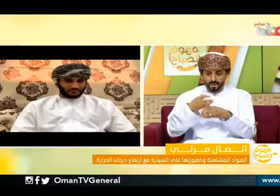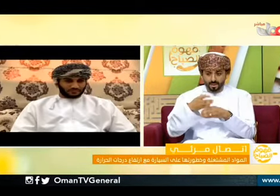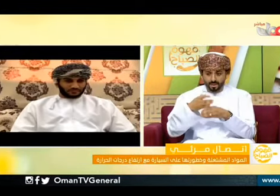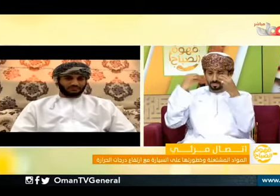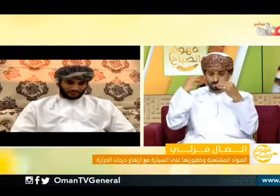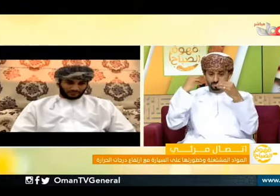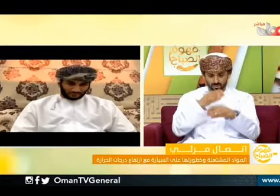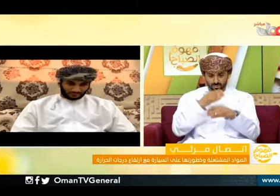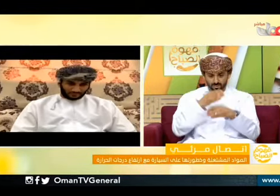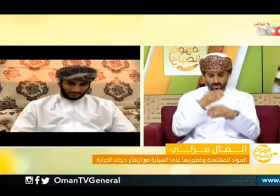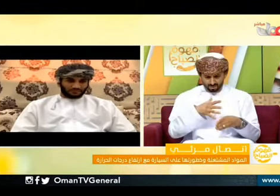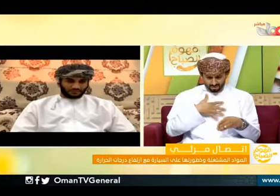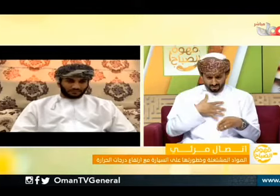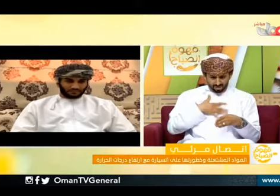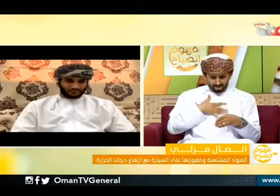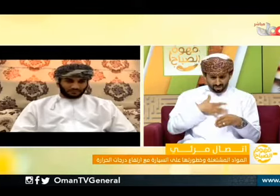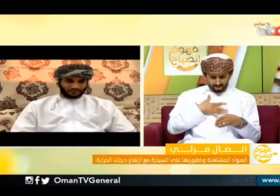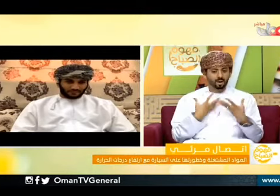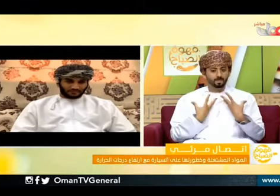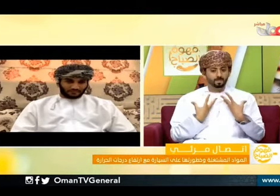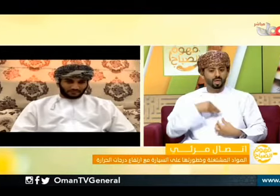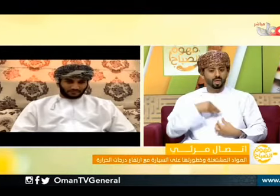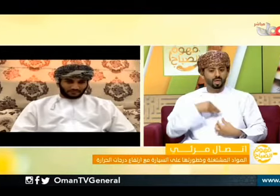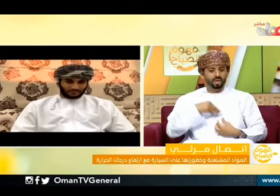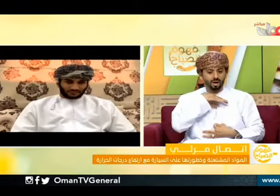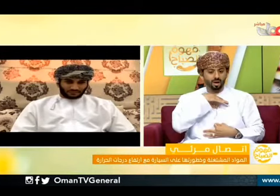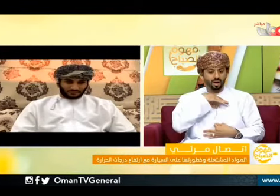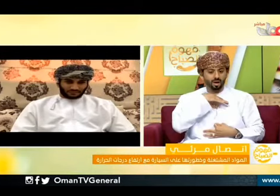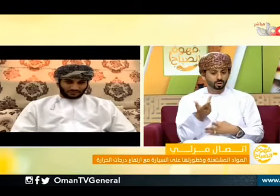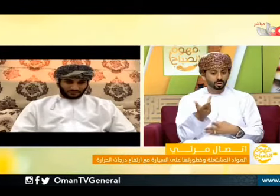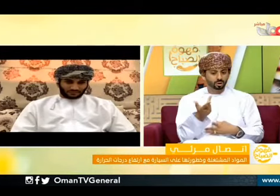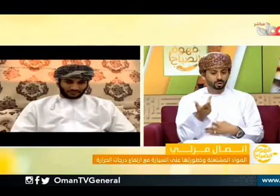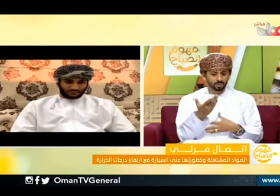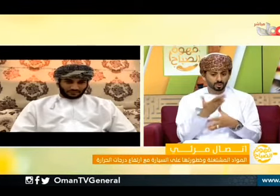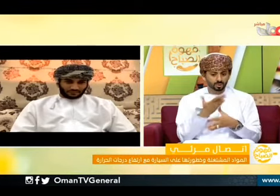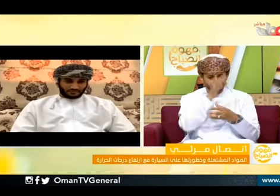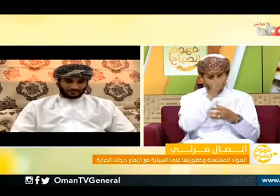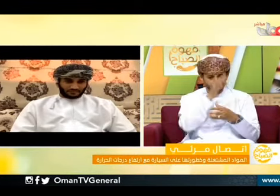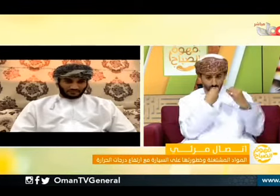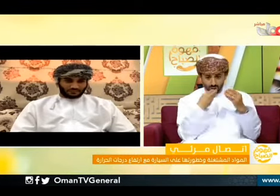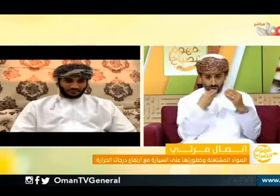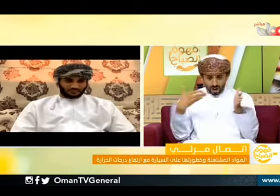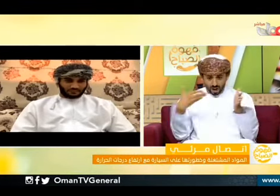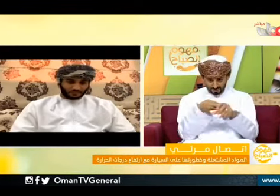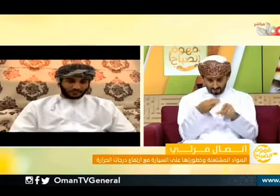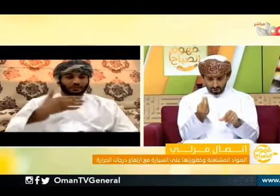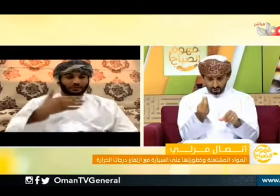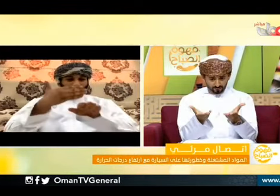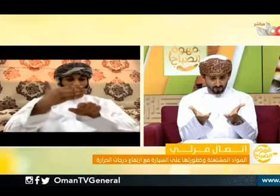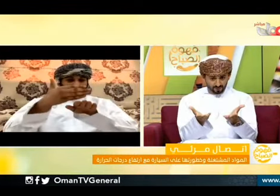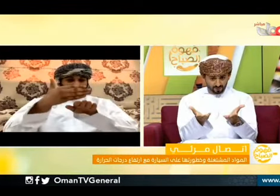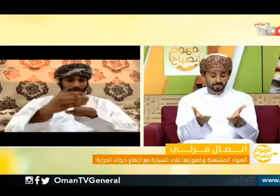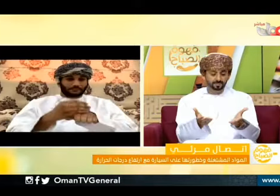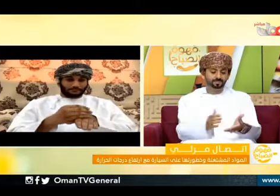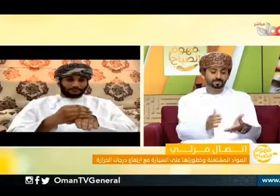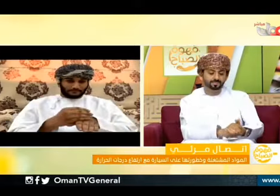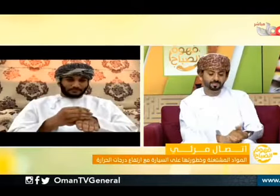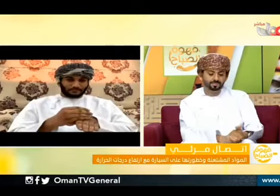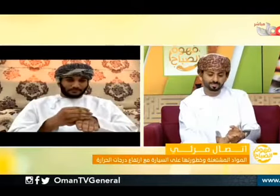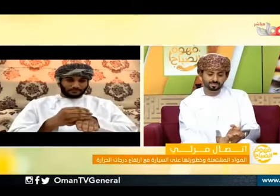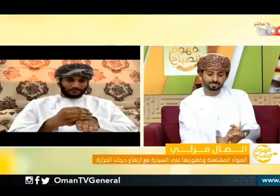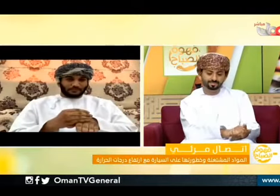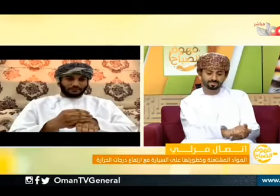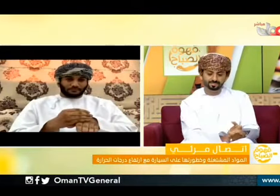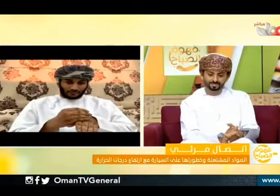ويكون شعور جيد بعد ذلك. ما هو شعورك أنت بعد ما خذت هذه الدورة؟ هل هناك نتيجة؟